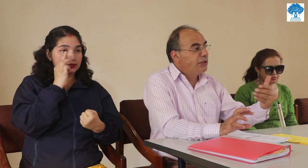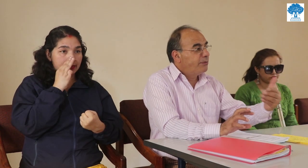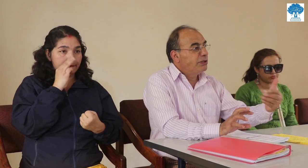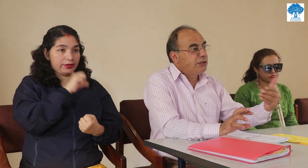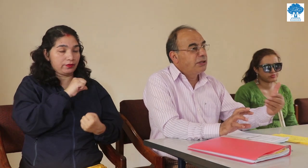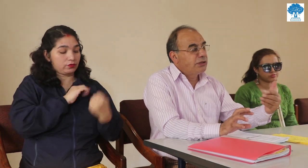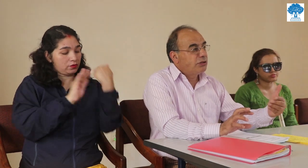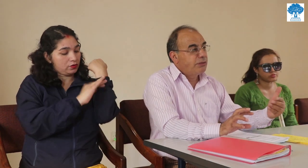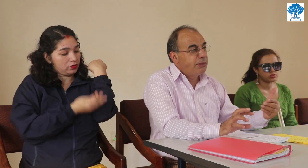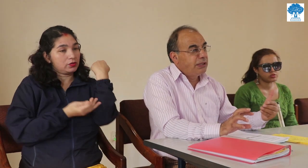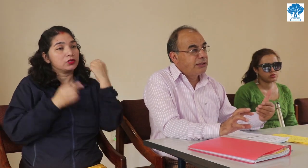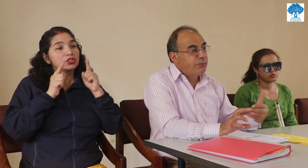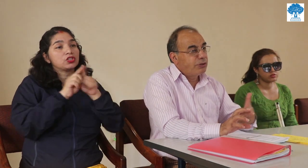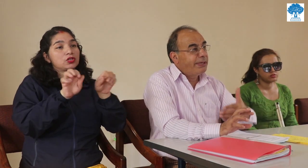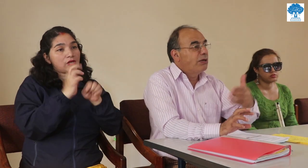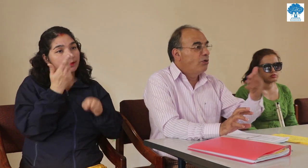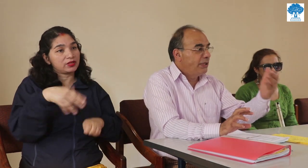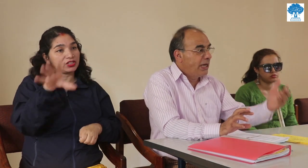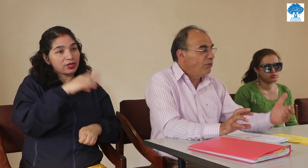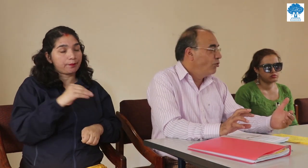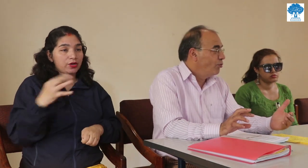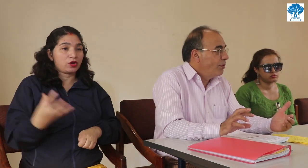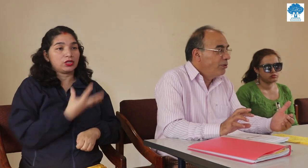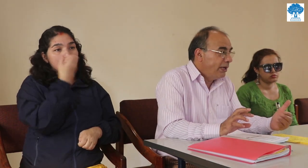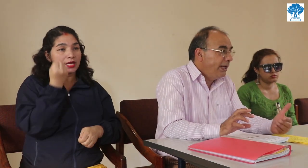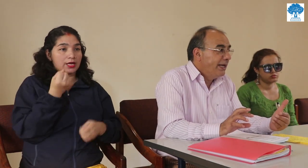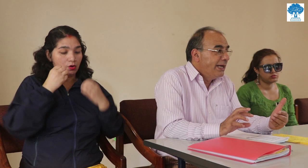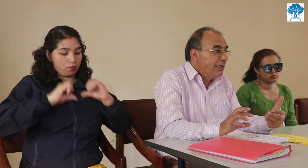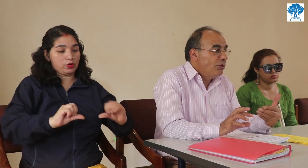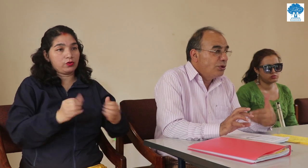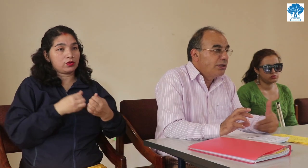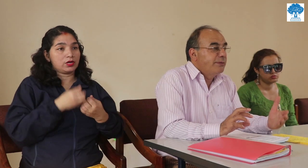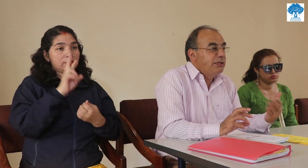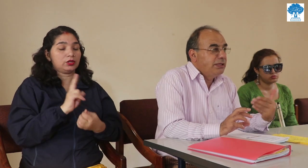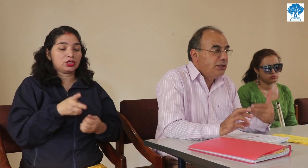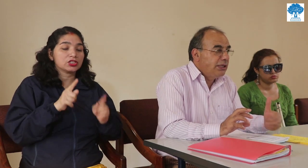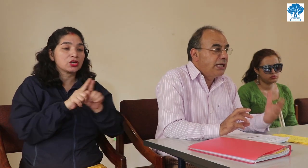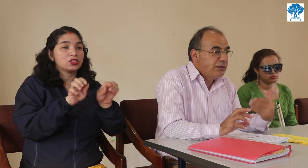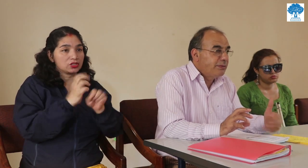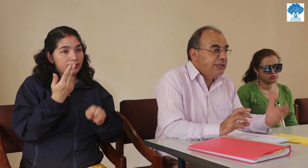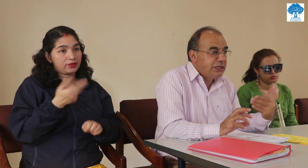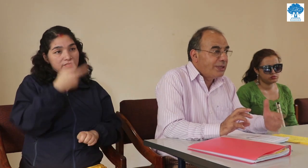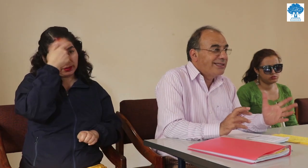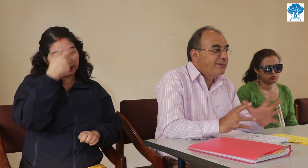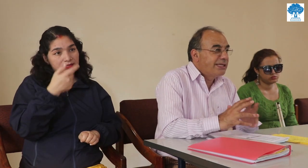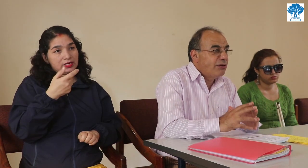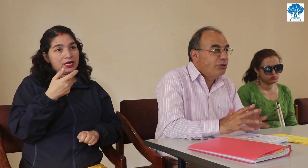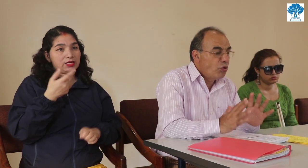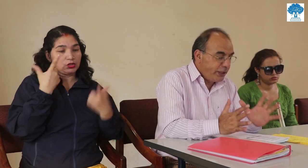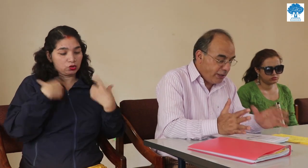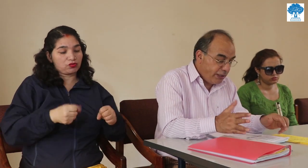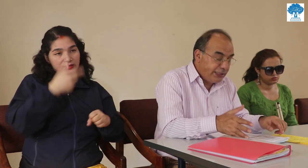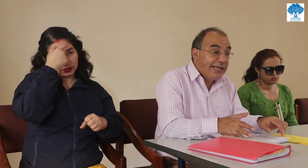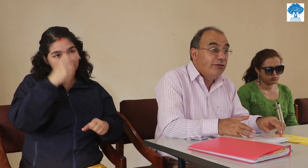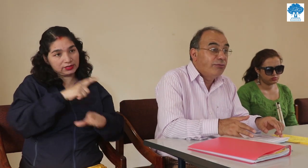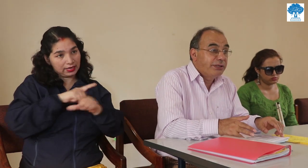यौन तथा प्रजननसँग सम्बन्धित सबै खालको अधिकारहरूको उपभोग गर्ने र त्योसँग सम्बन्धित जटिलता समस्या स्वास्थ्य समस्याहरू पनि